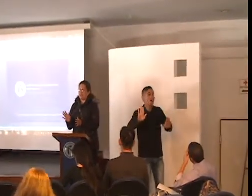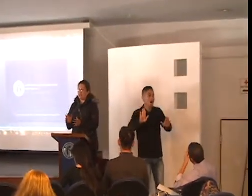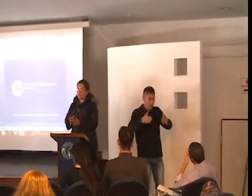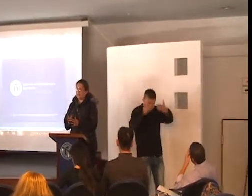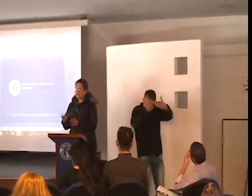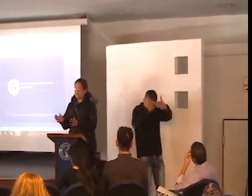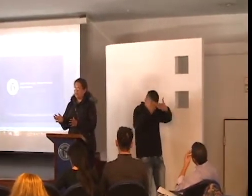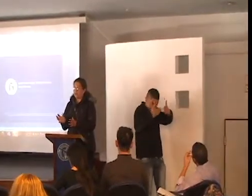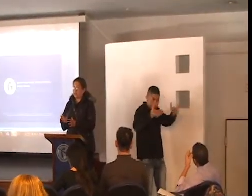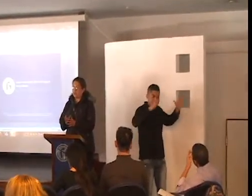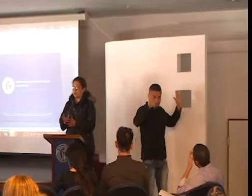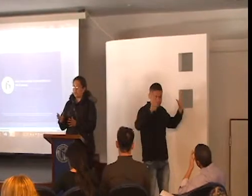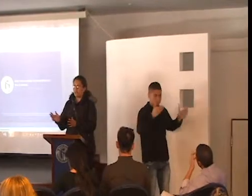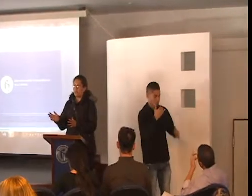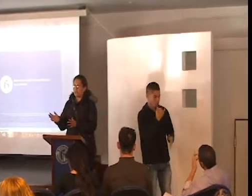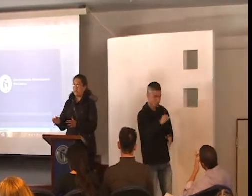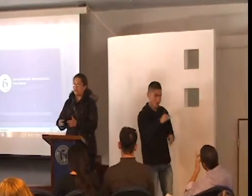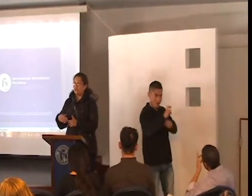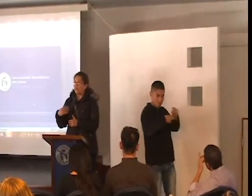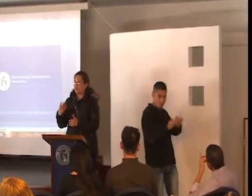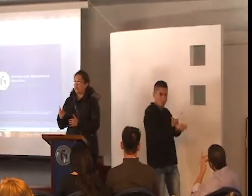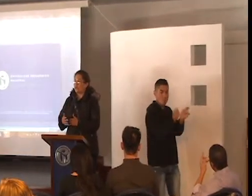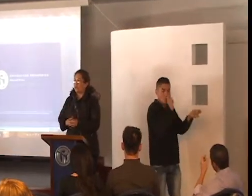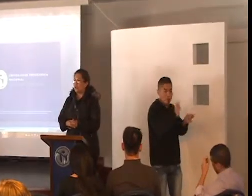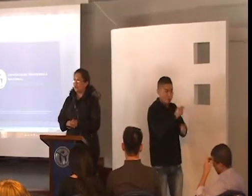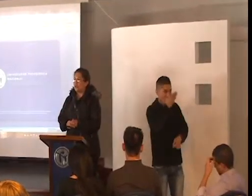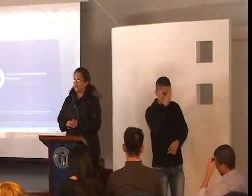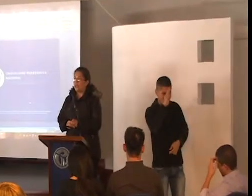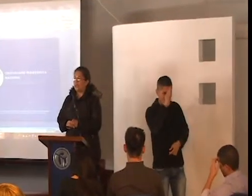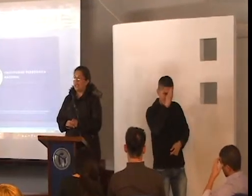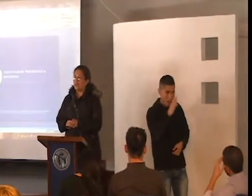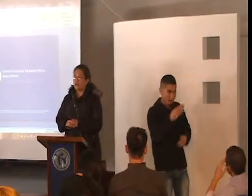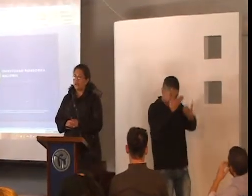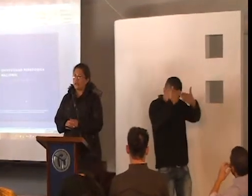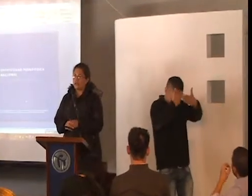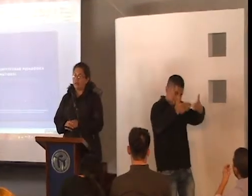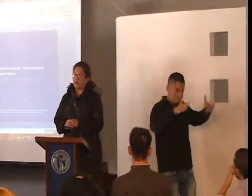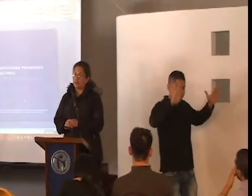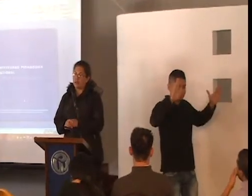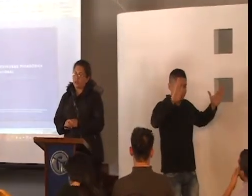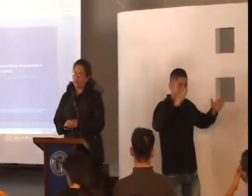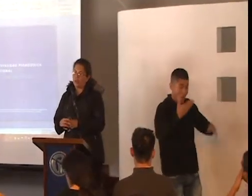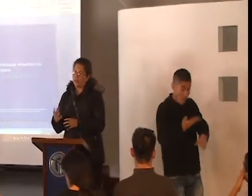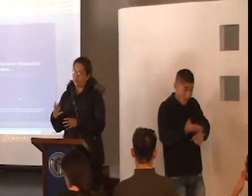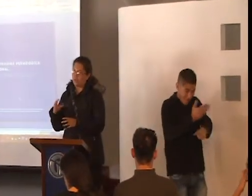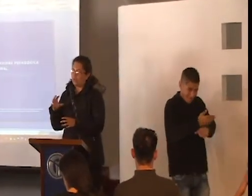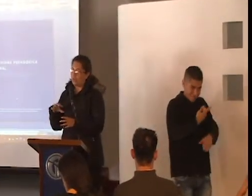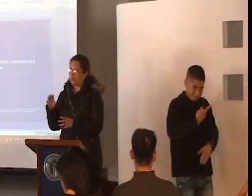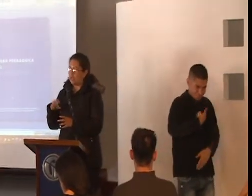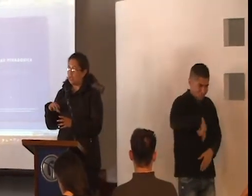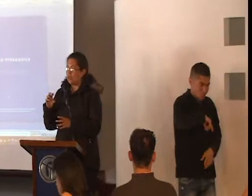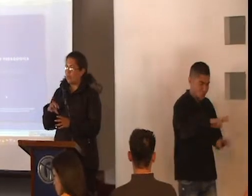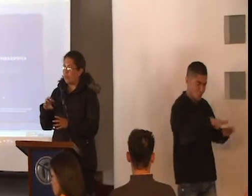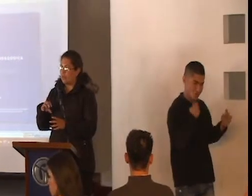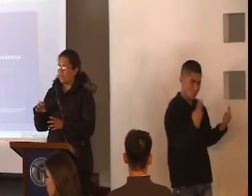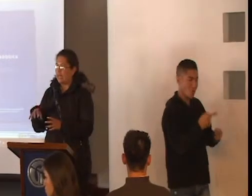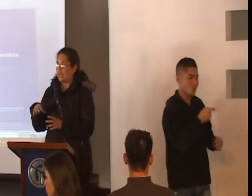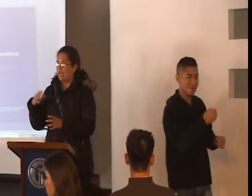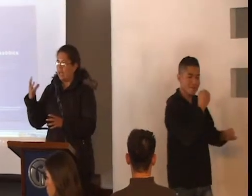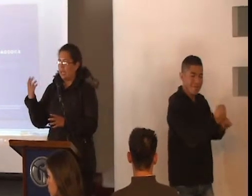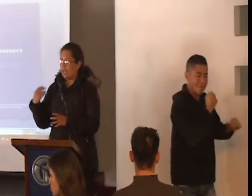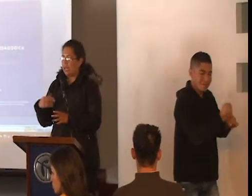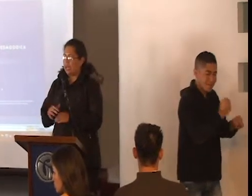en principio muchísimas inquietudes y muchísimas dudas. Pero lo que nosotros hicimos fue, en la reunión de trabajos por ciclos, que nosotros tenemos una